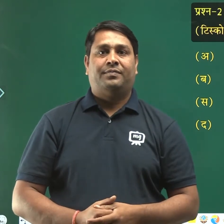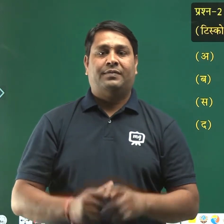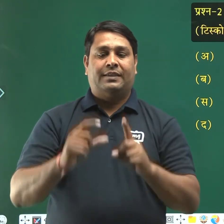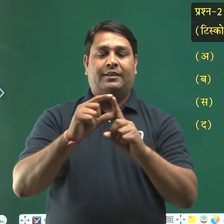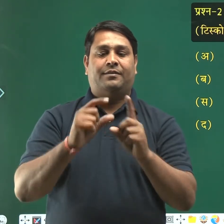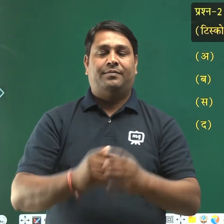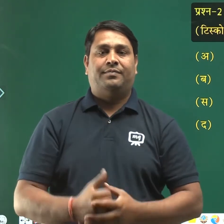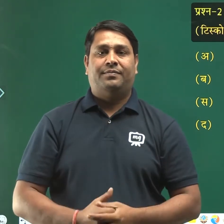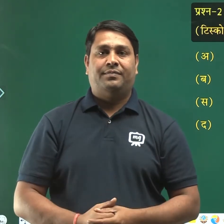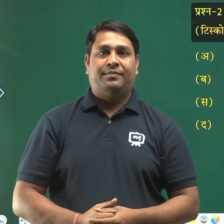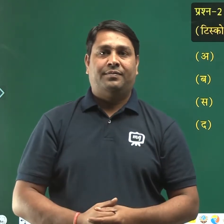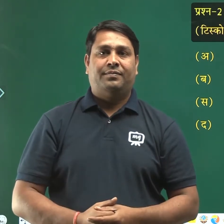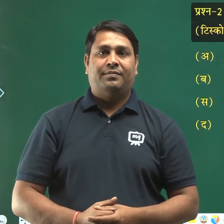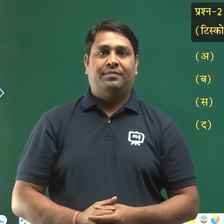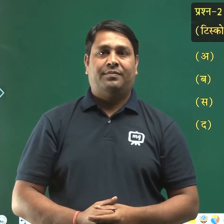दे